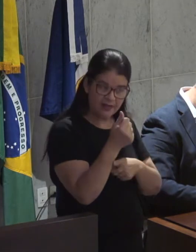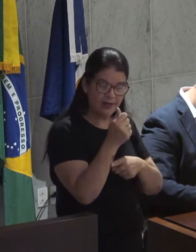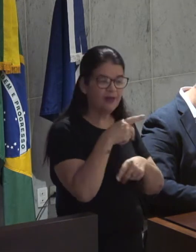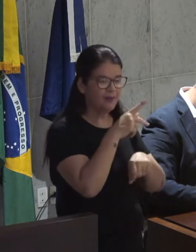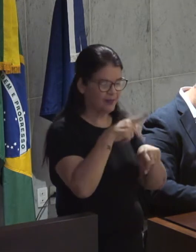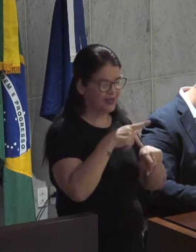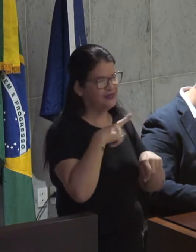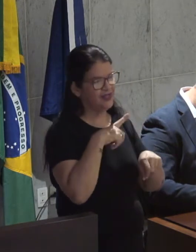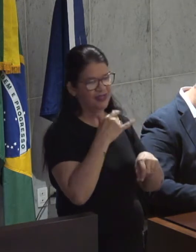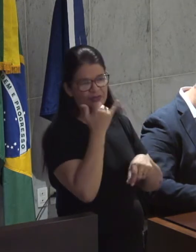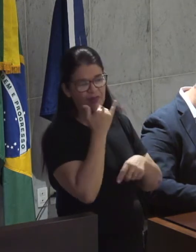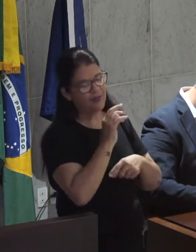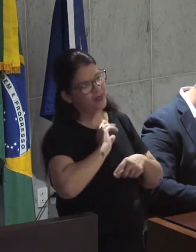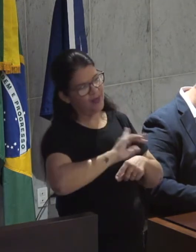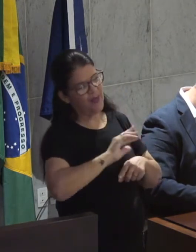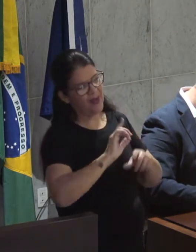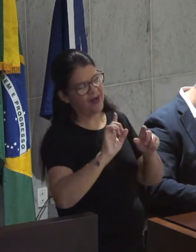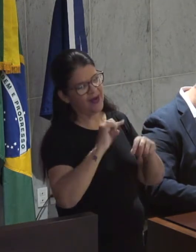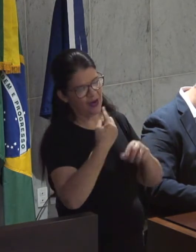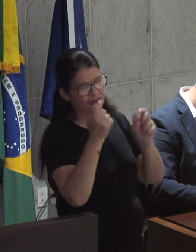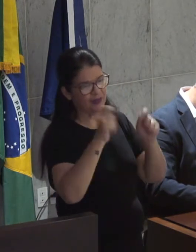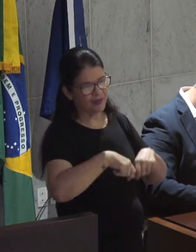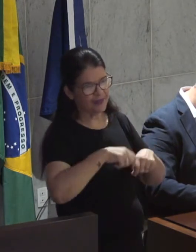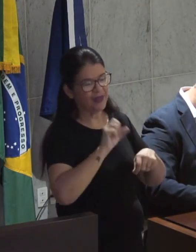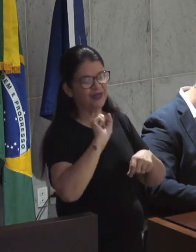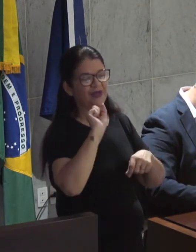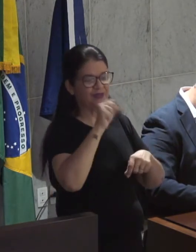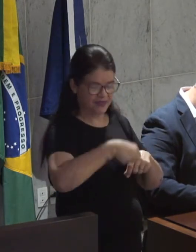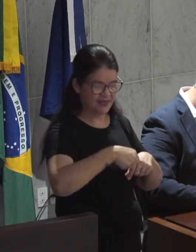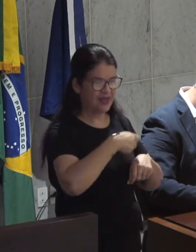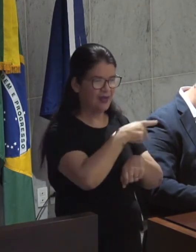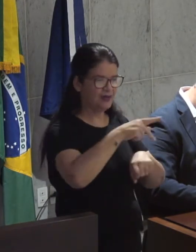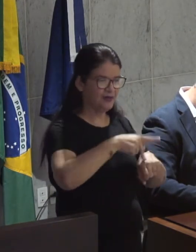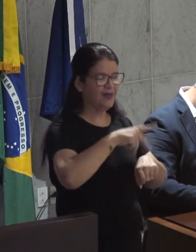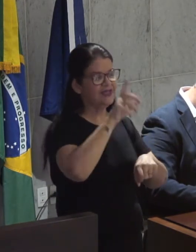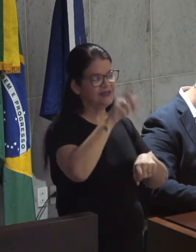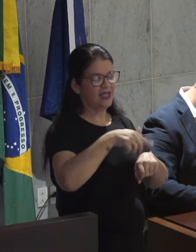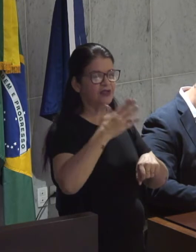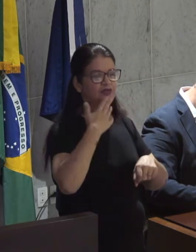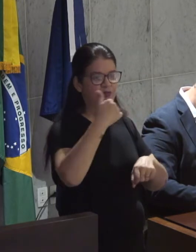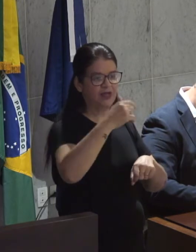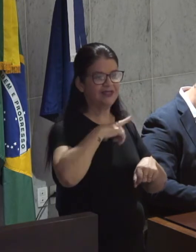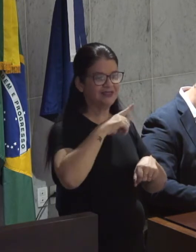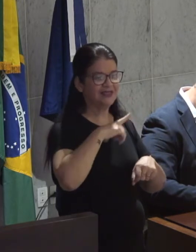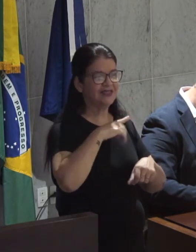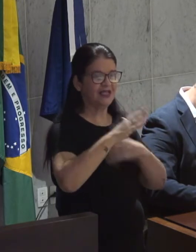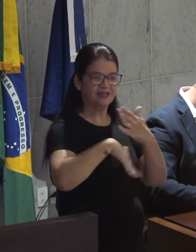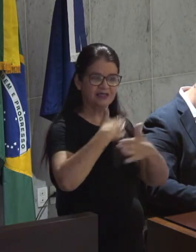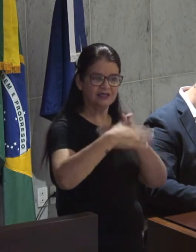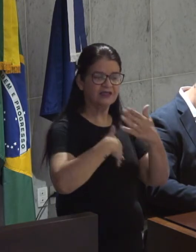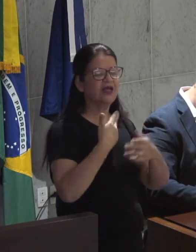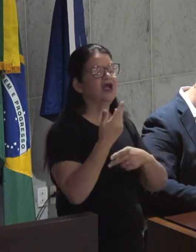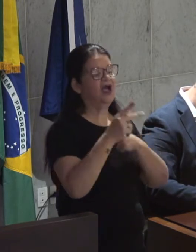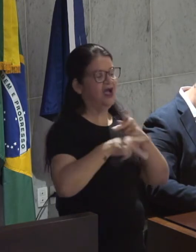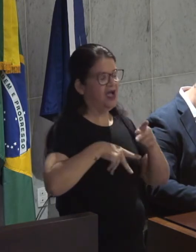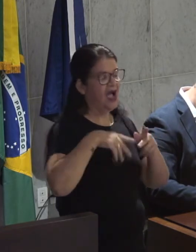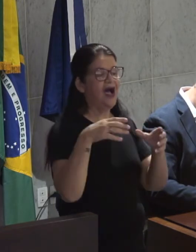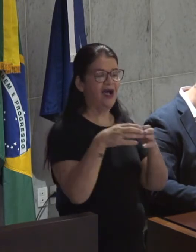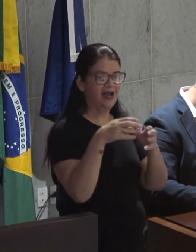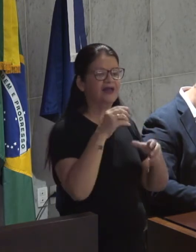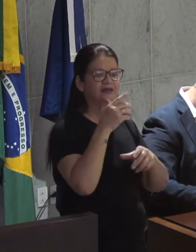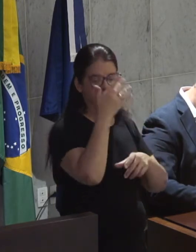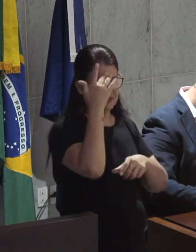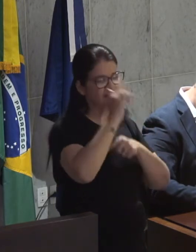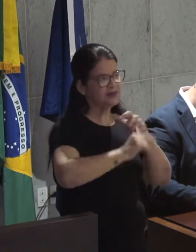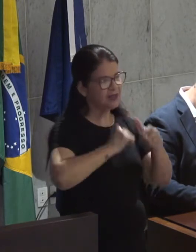desculpa. Nós podemos sim, porque esse país é um dos melhores que tem desenvolvido a classe trabalhadora e trabalhado. Então,